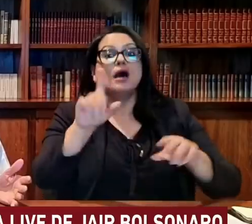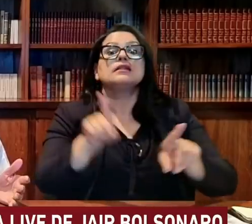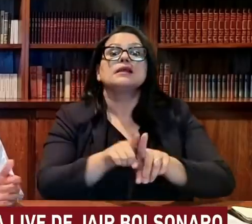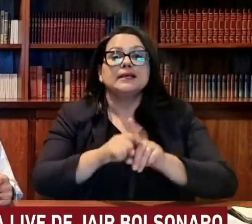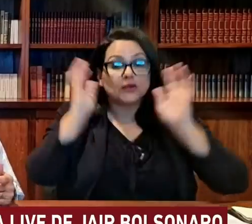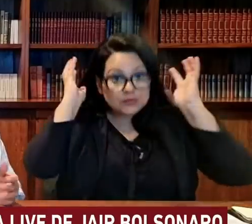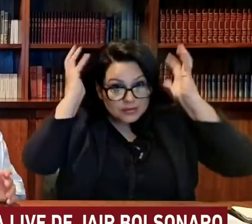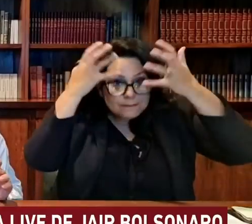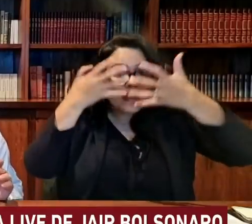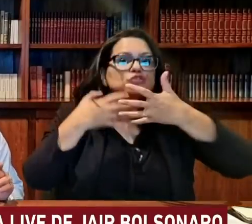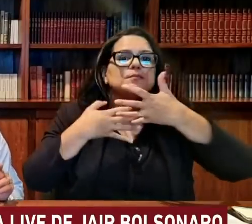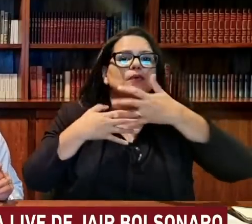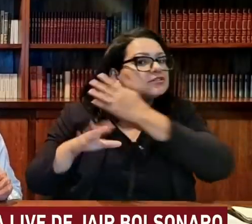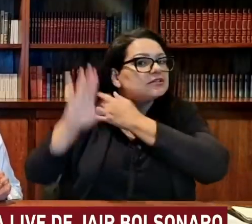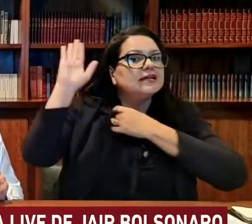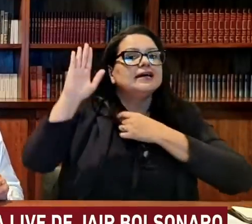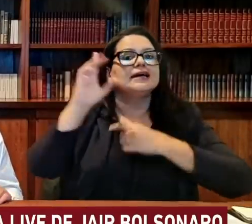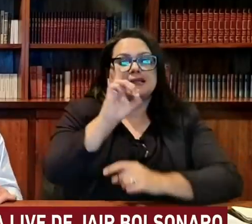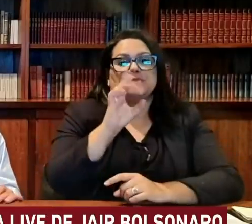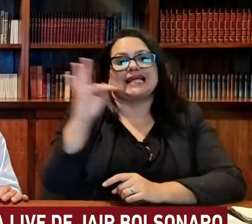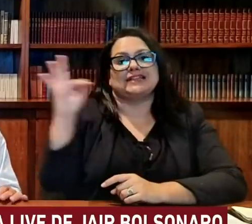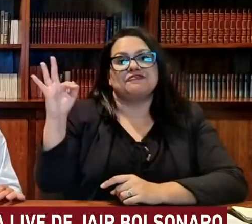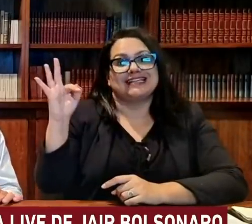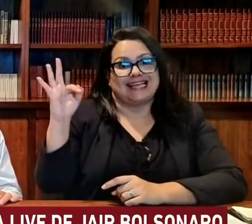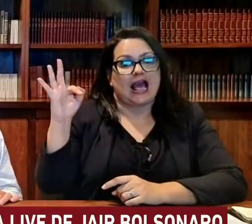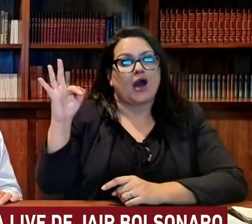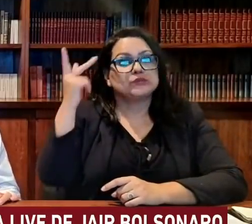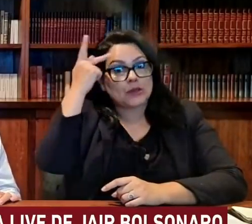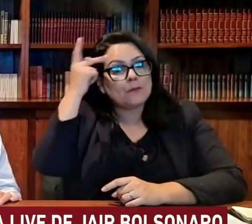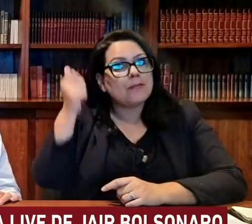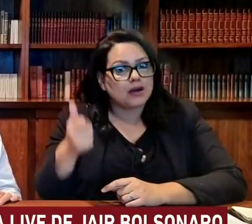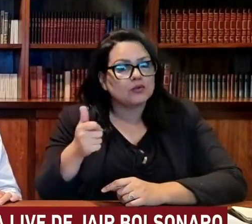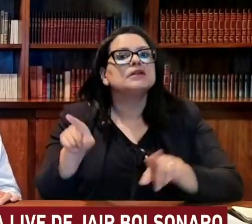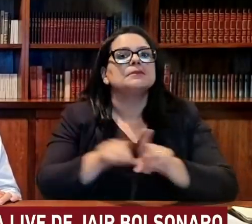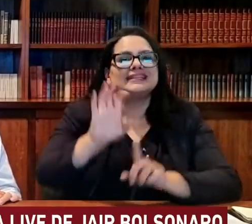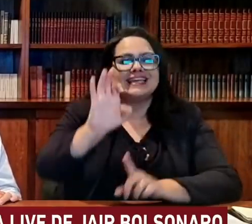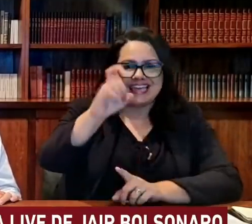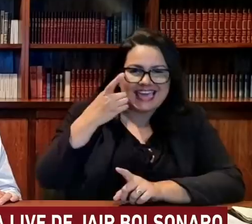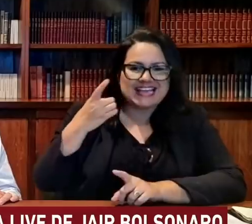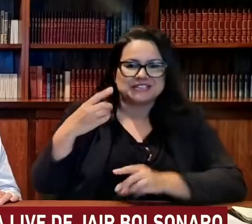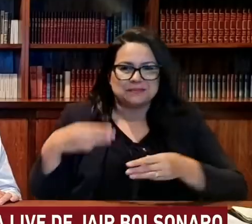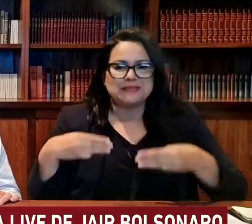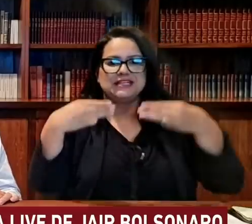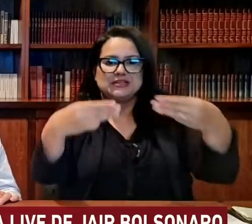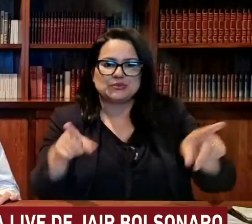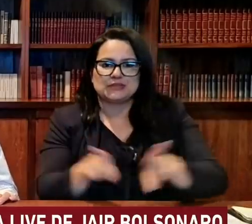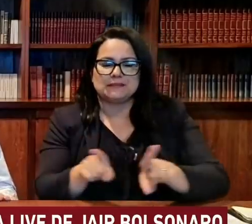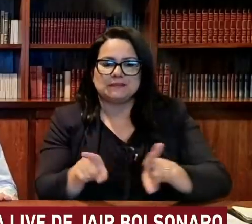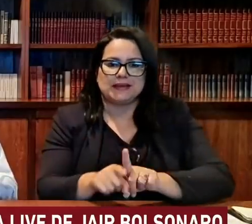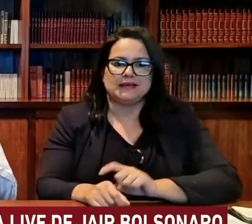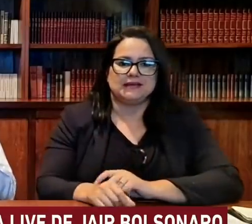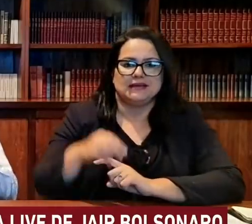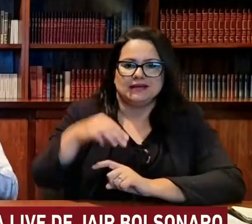federal. Então são 8 aqui, né? Por São Paulo. Ok? Tem ex-ministro também, né? Temos ex-ministro aqui, ó.